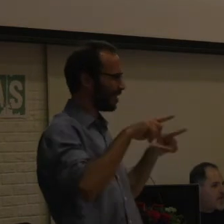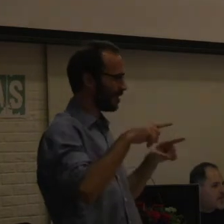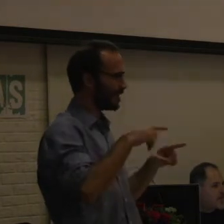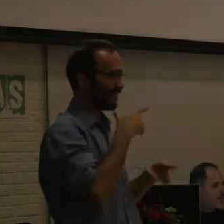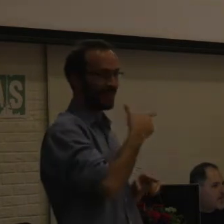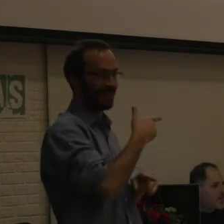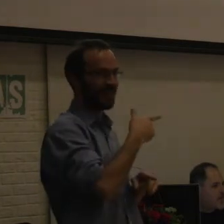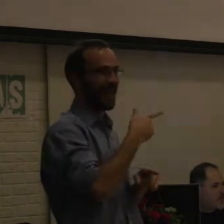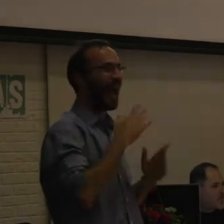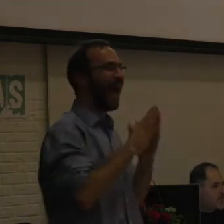debes